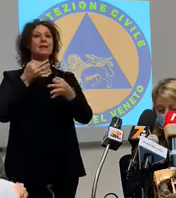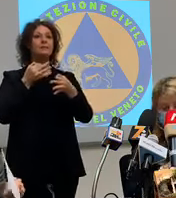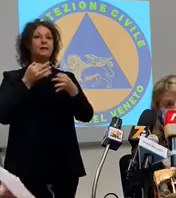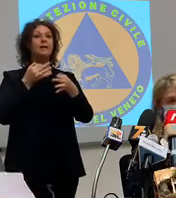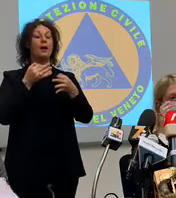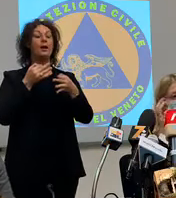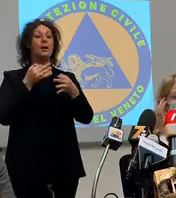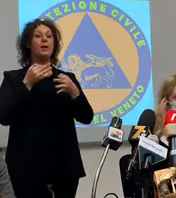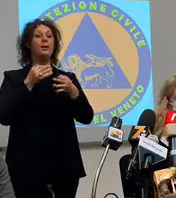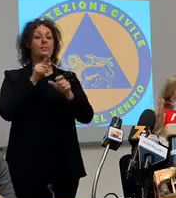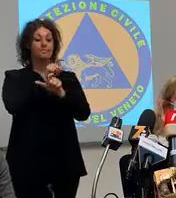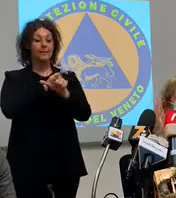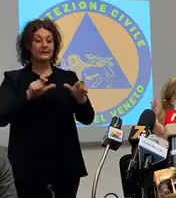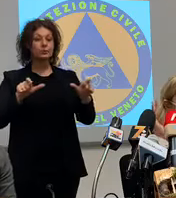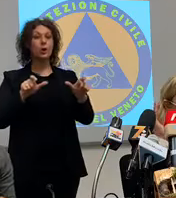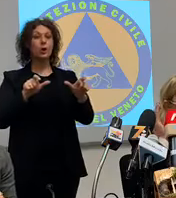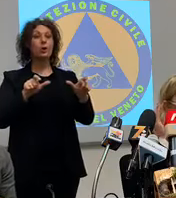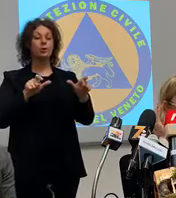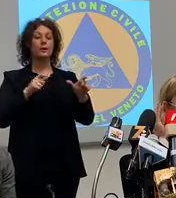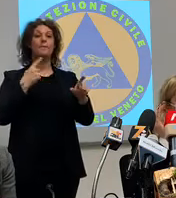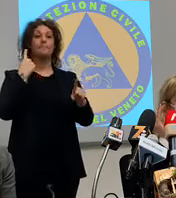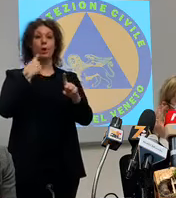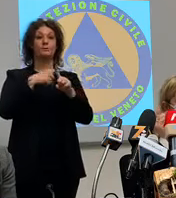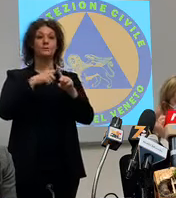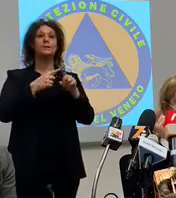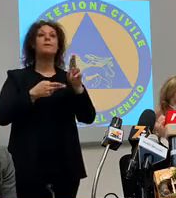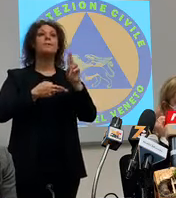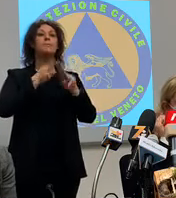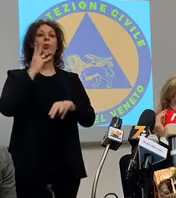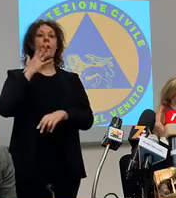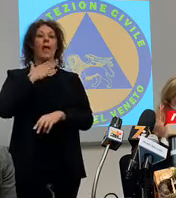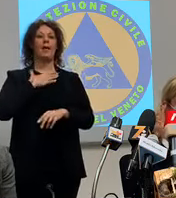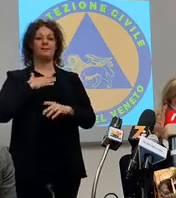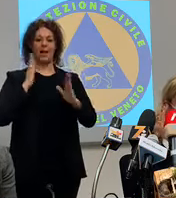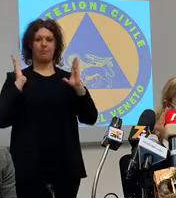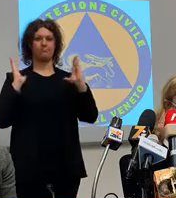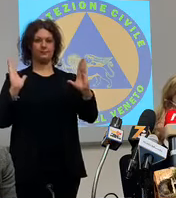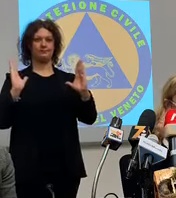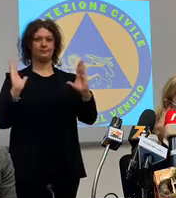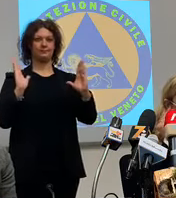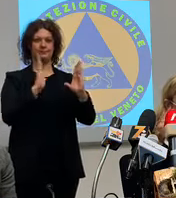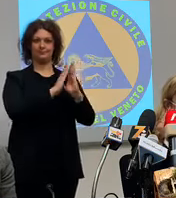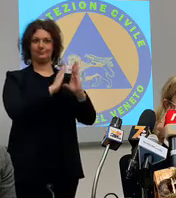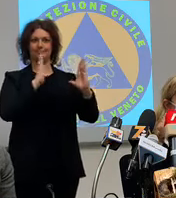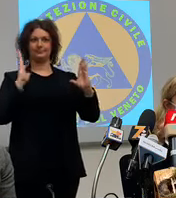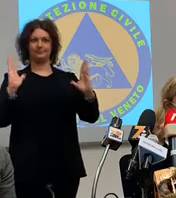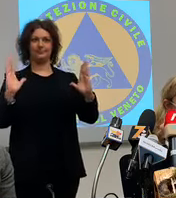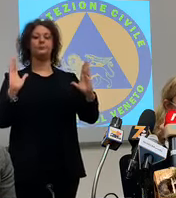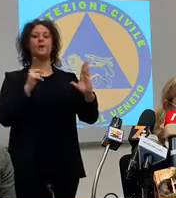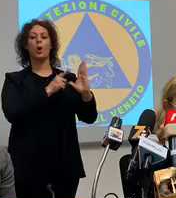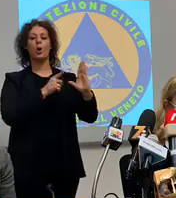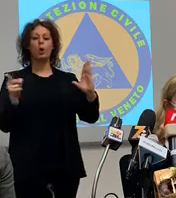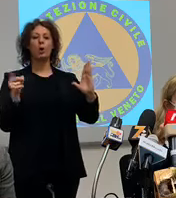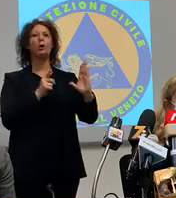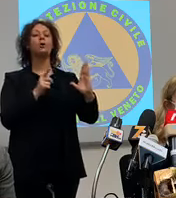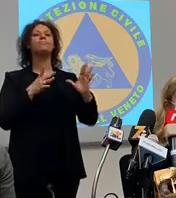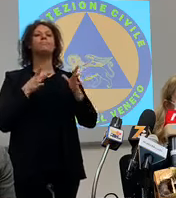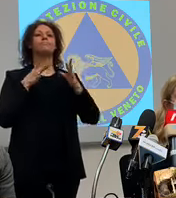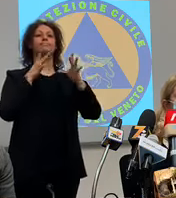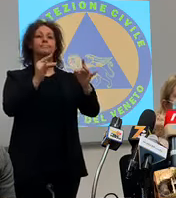riguarda questa queste fasce di popolazione Questi sono quelli che si infettano maggiormente